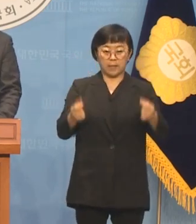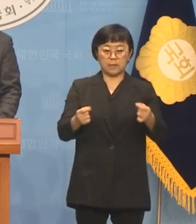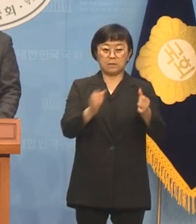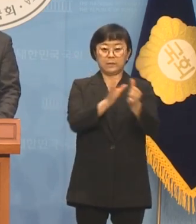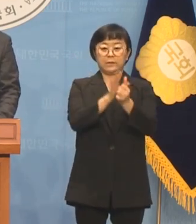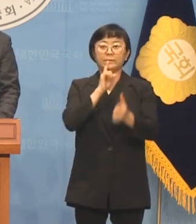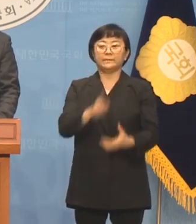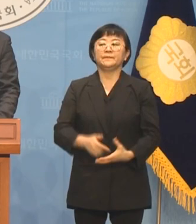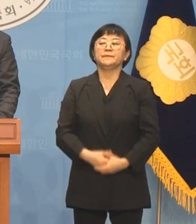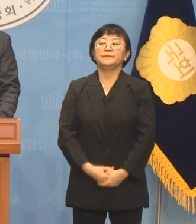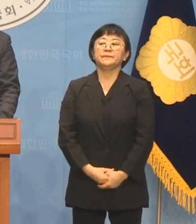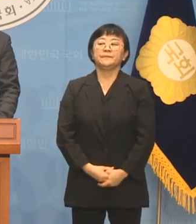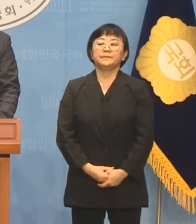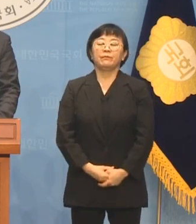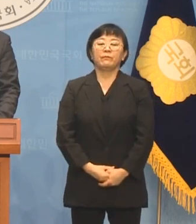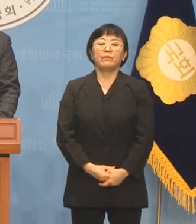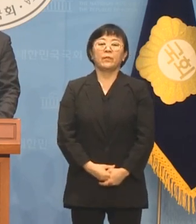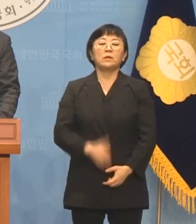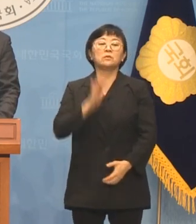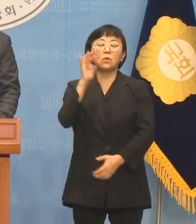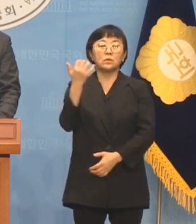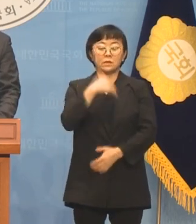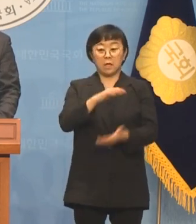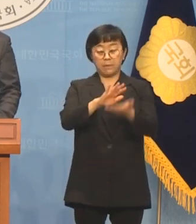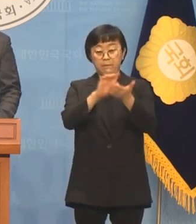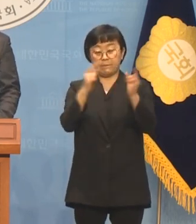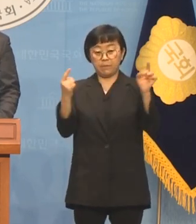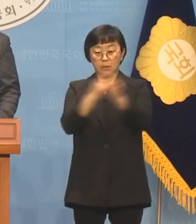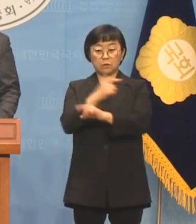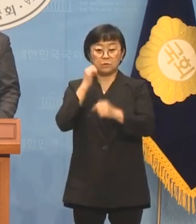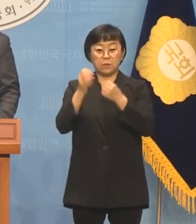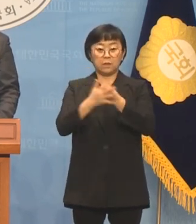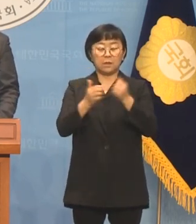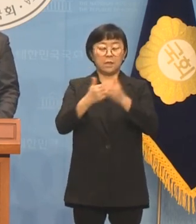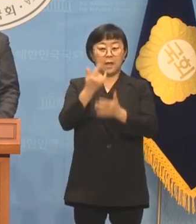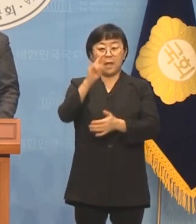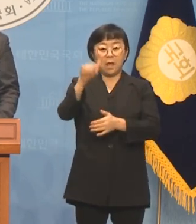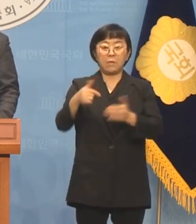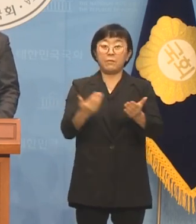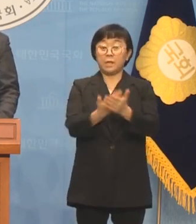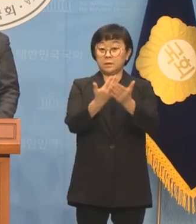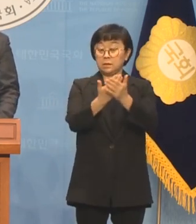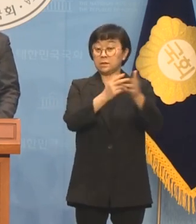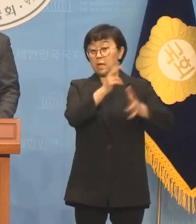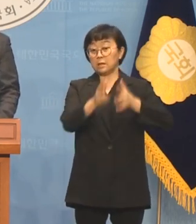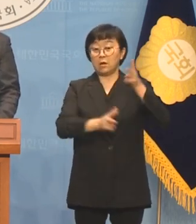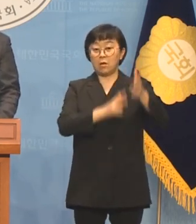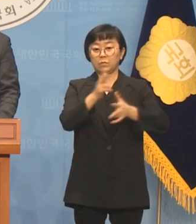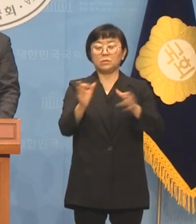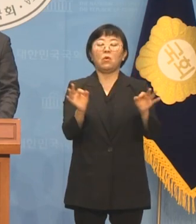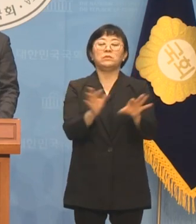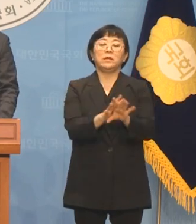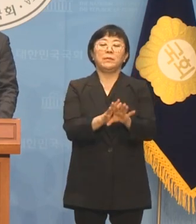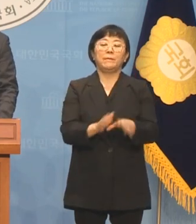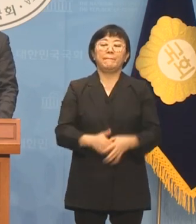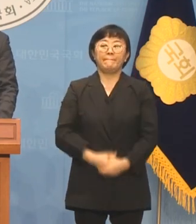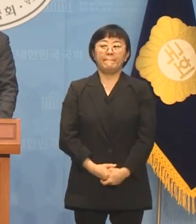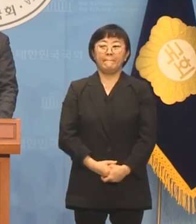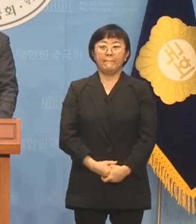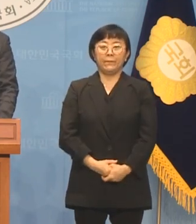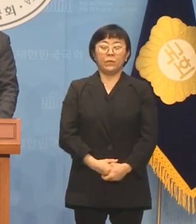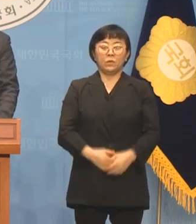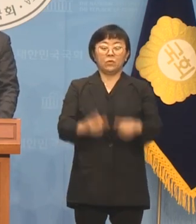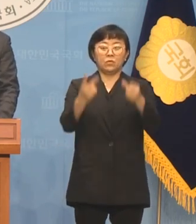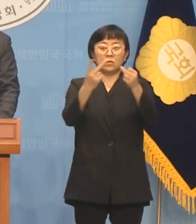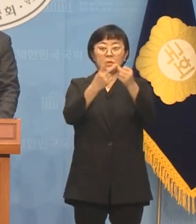만들겠습니다. 한편 녹색 전환과 병행할 수 없는 핵발전 산업은 조기에 퇴출하겠습니다.